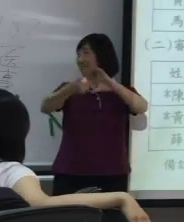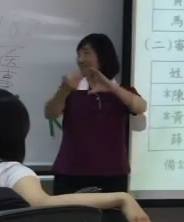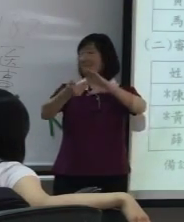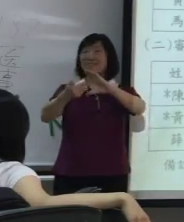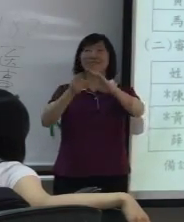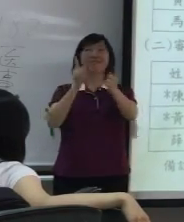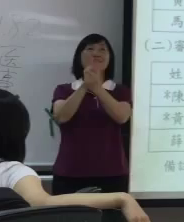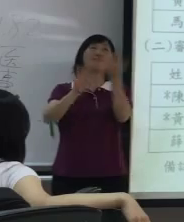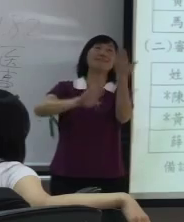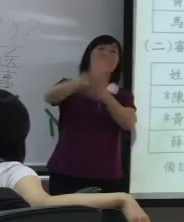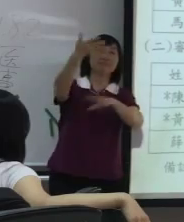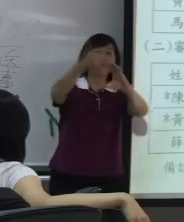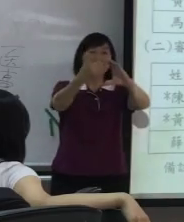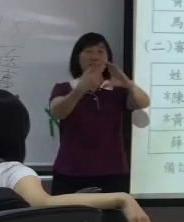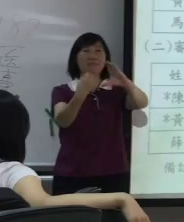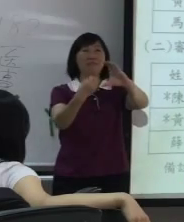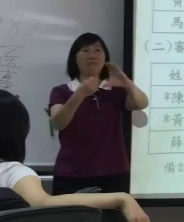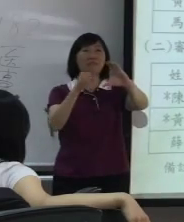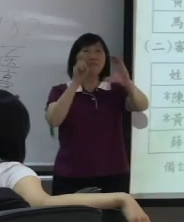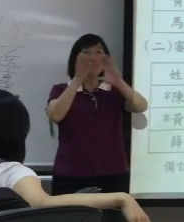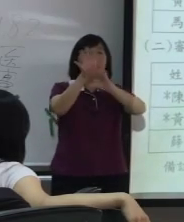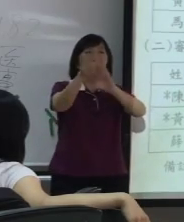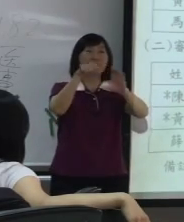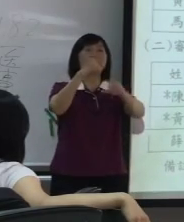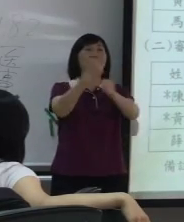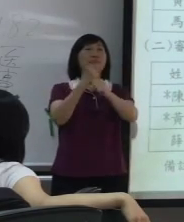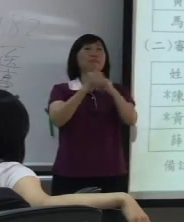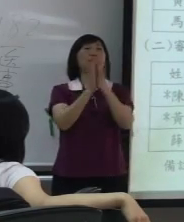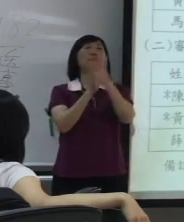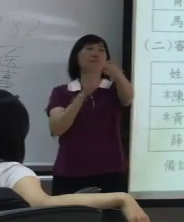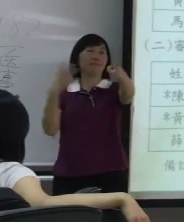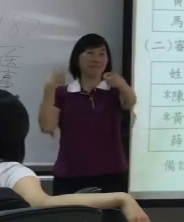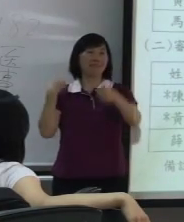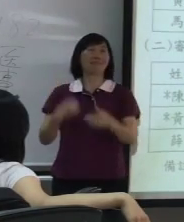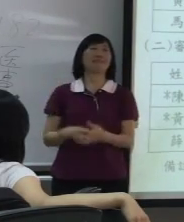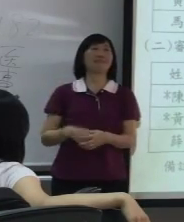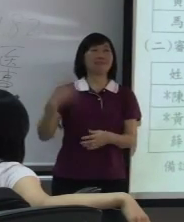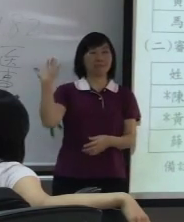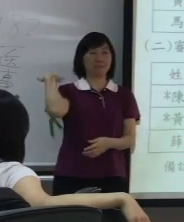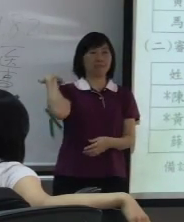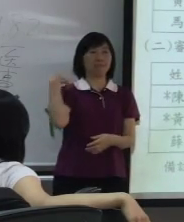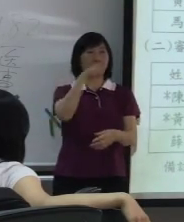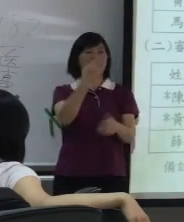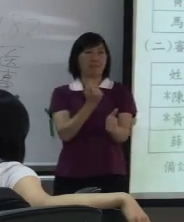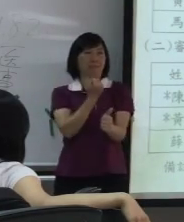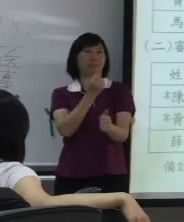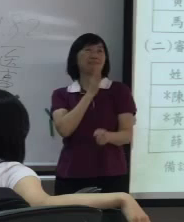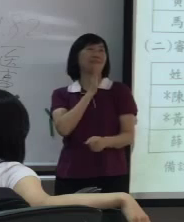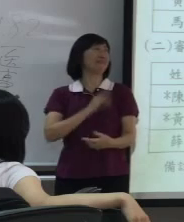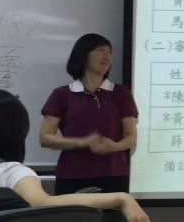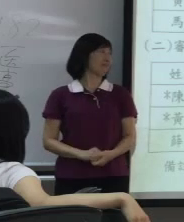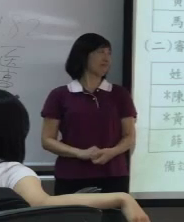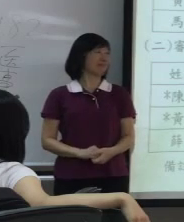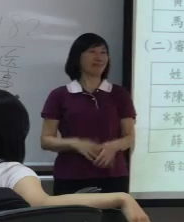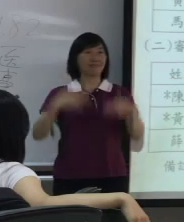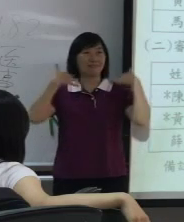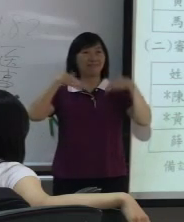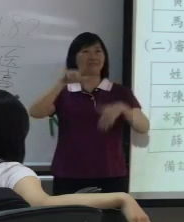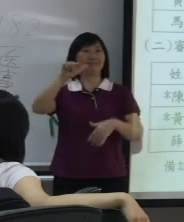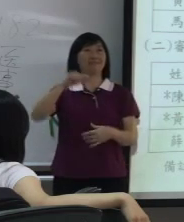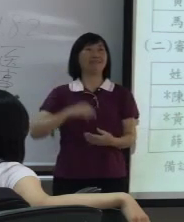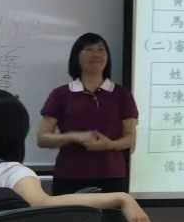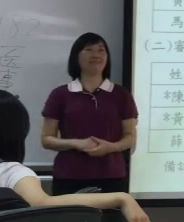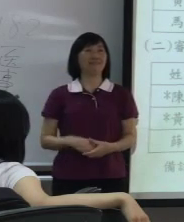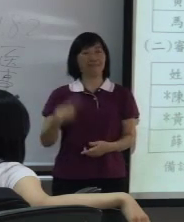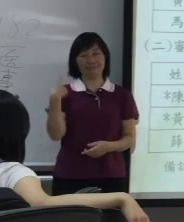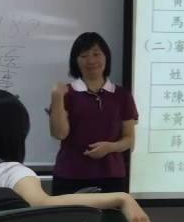行销节目的制作的幕后的推手、哦、魏淑君老师